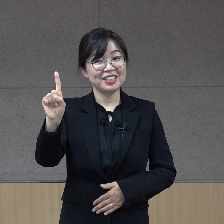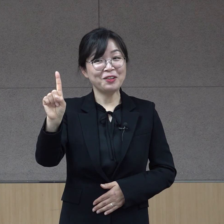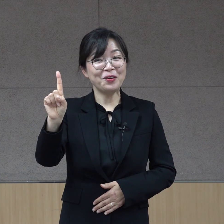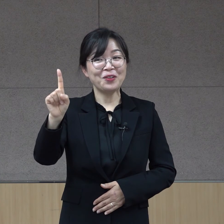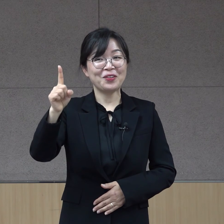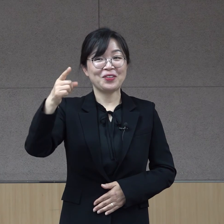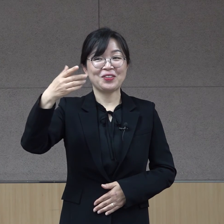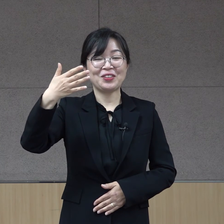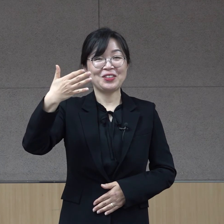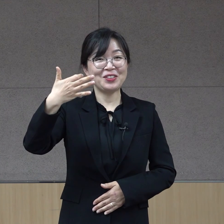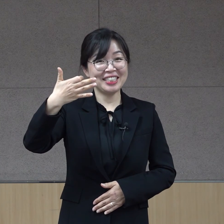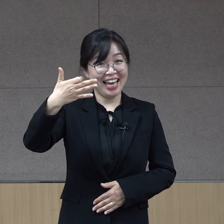그리고 숫자.